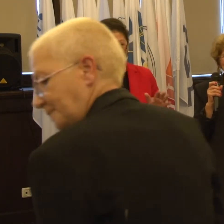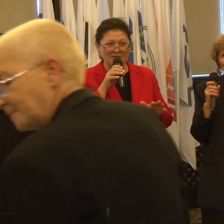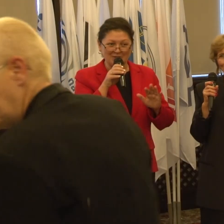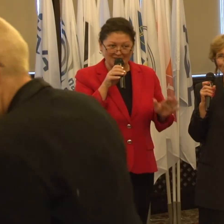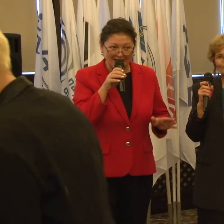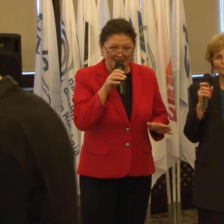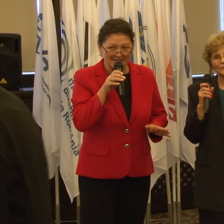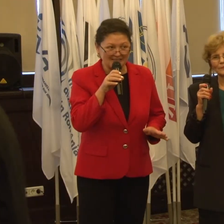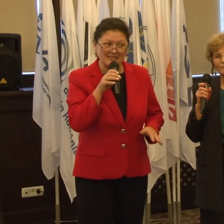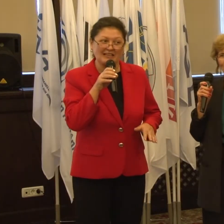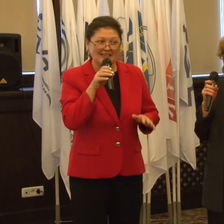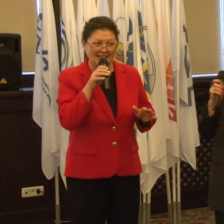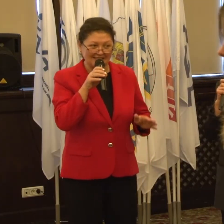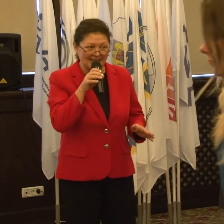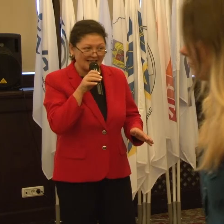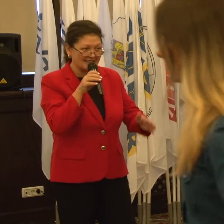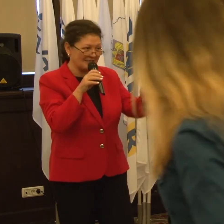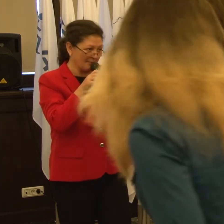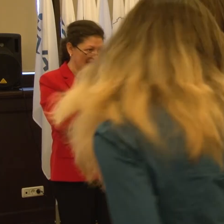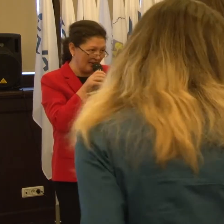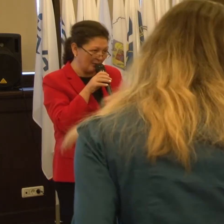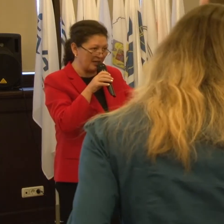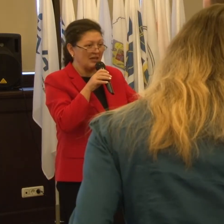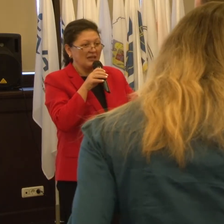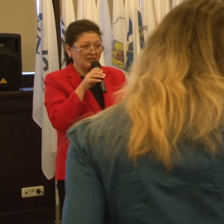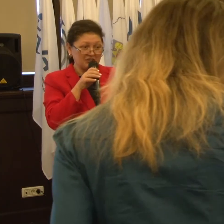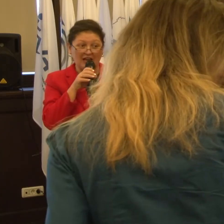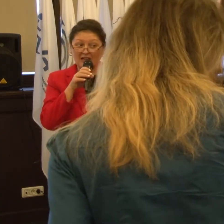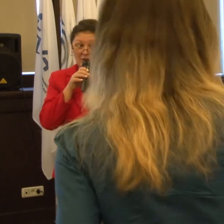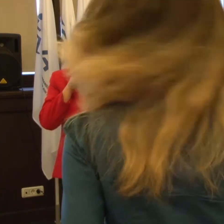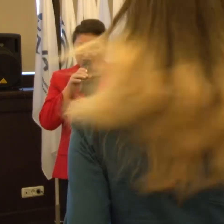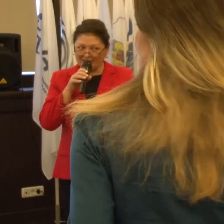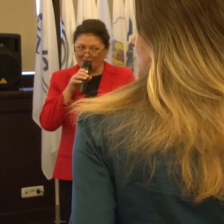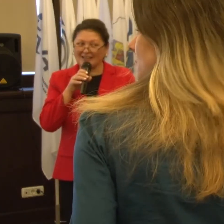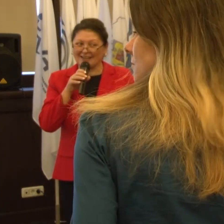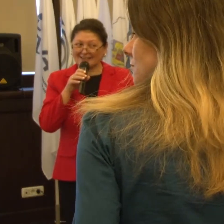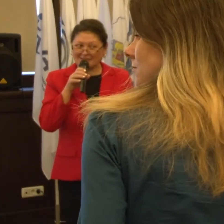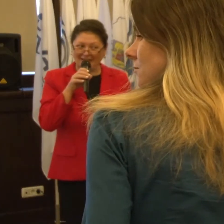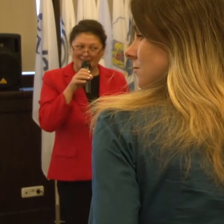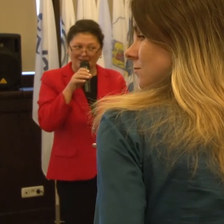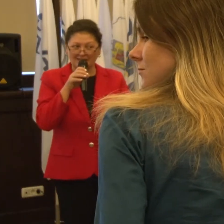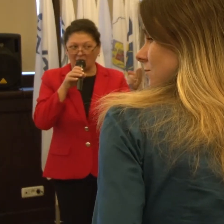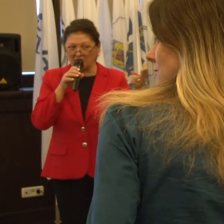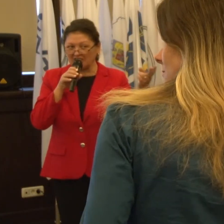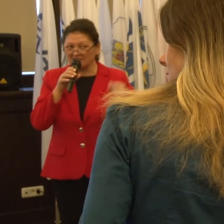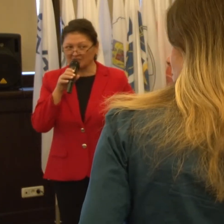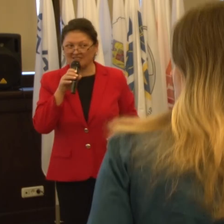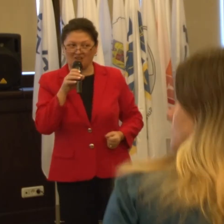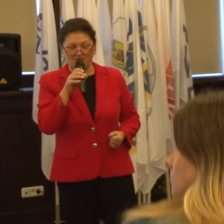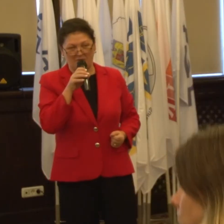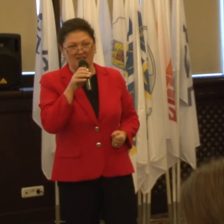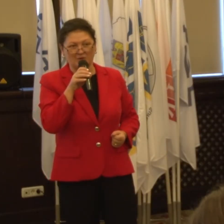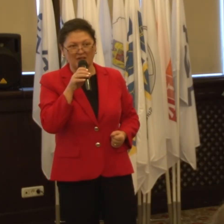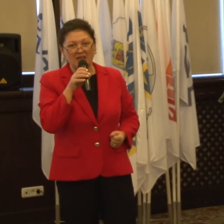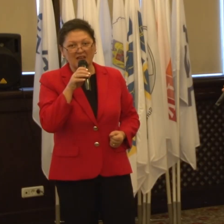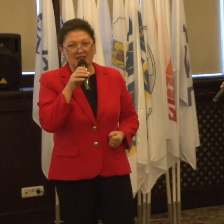Cine mă cunoaște știe că rezist, dar de data asta întrebările lui și ale colegei lui, care este mai timidă, dar eu îi văd discutând